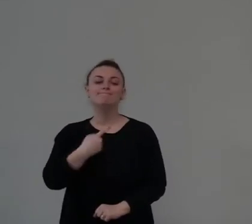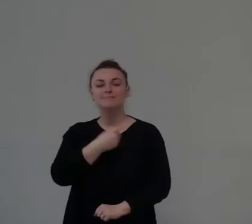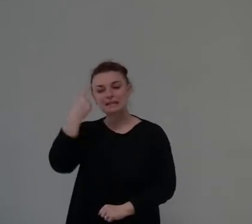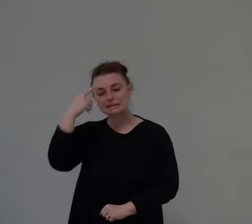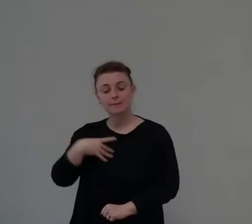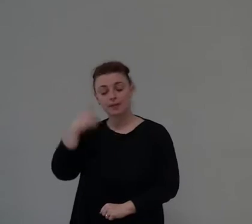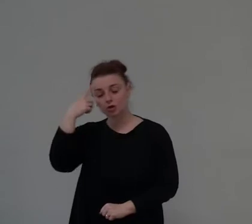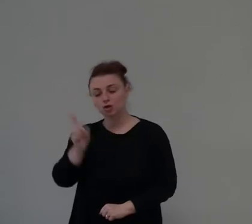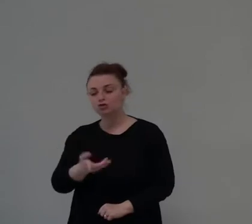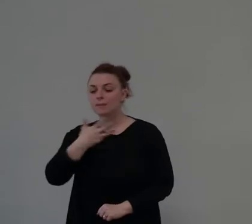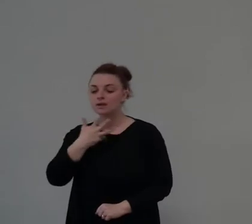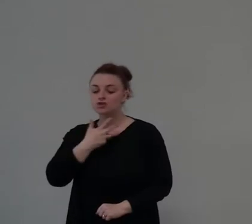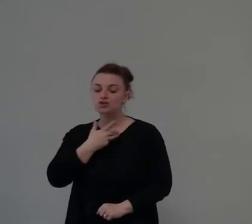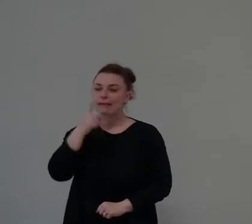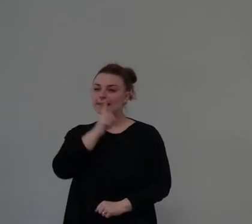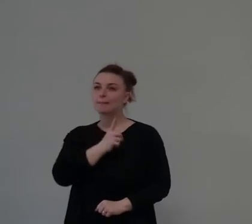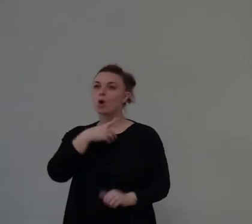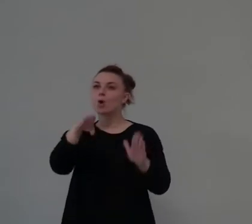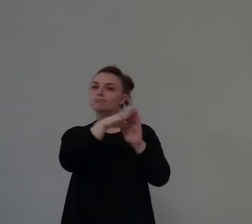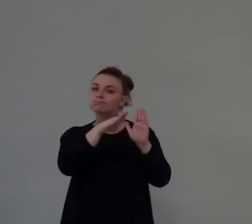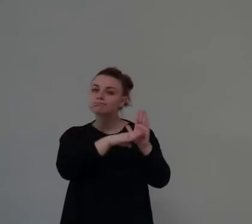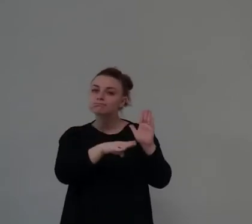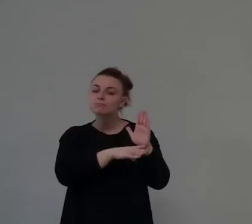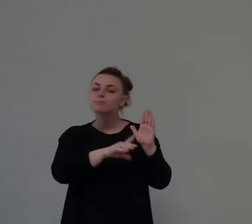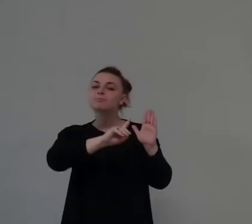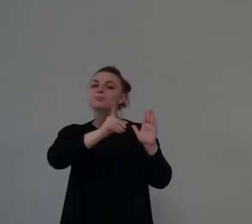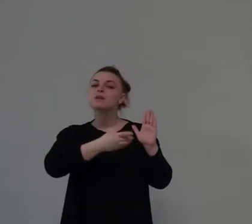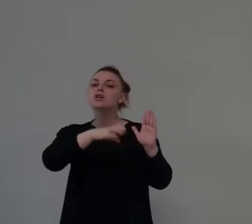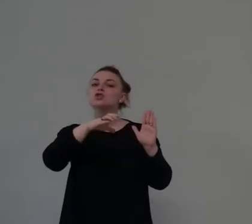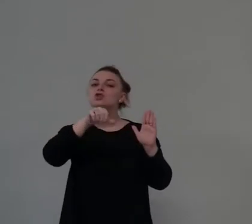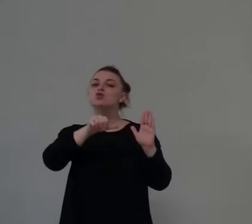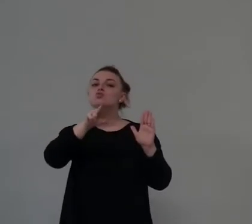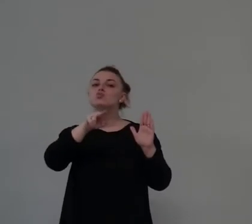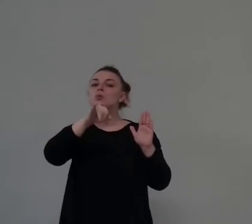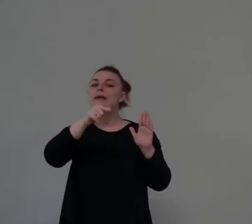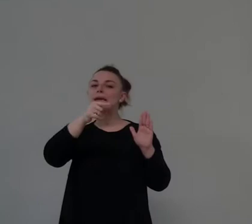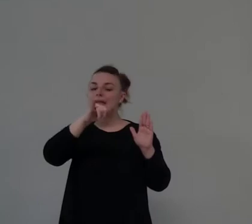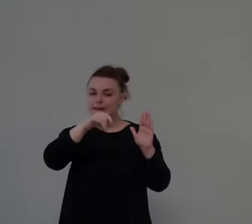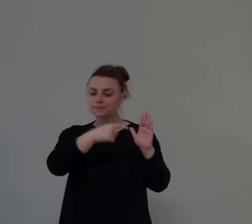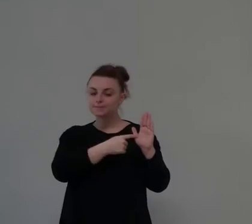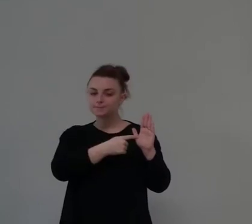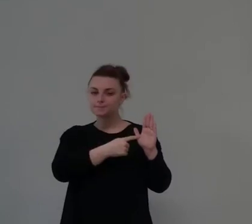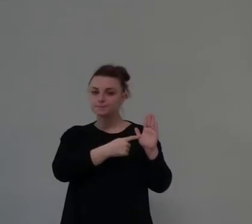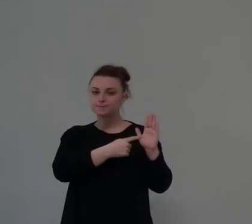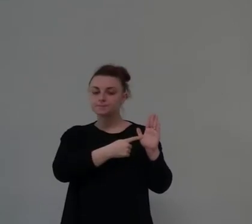un ordine ecclesiastico, si chiamano gesuiti, che sono molto controversi, però hanno